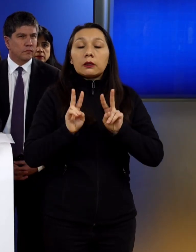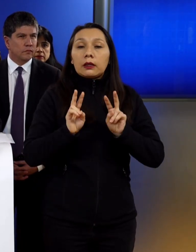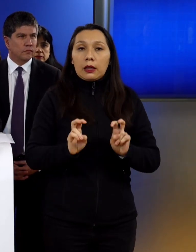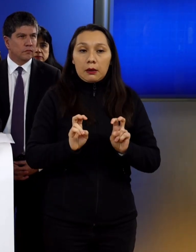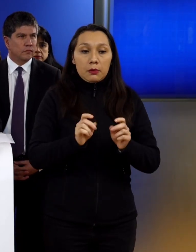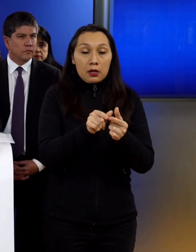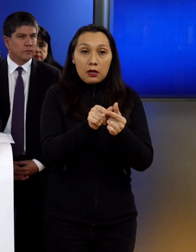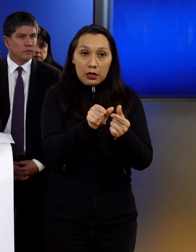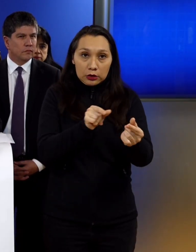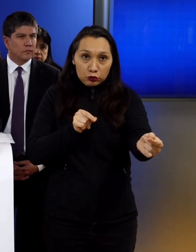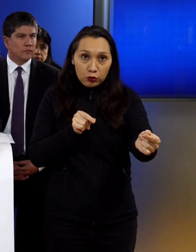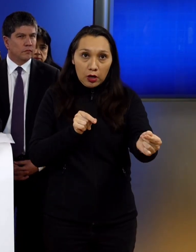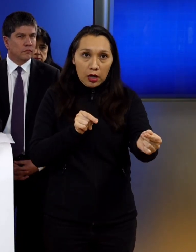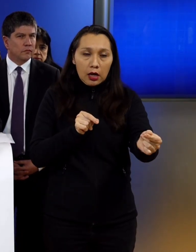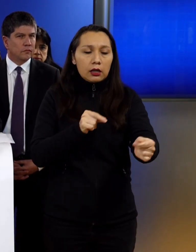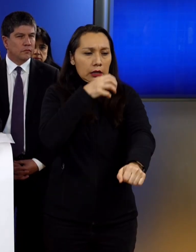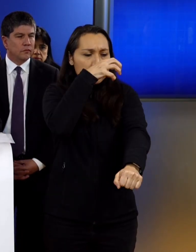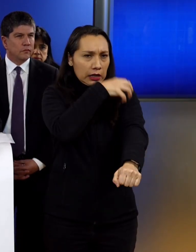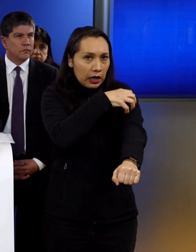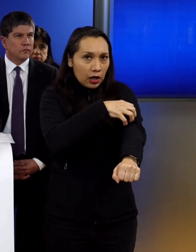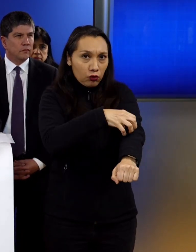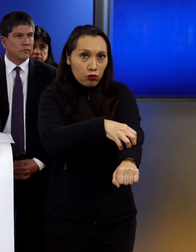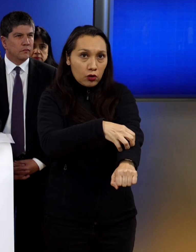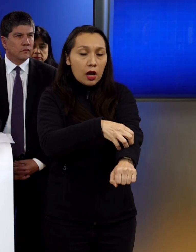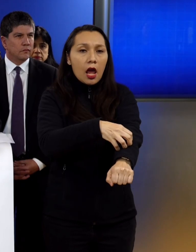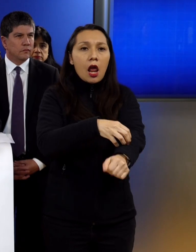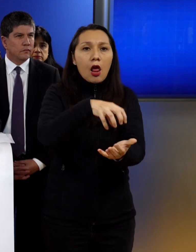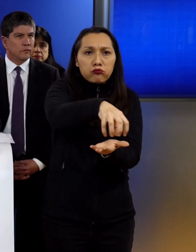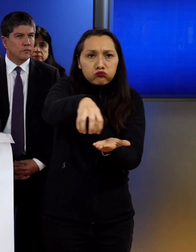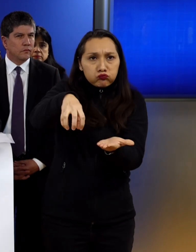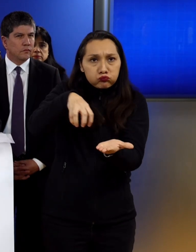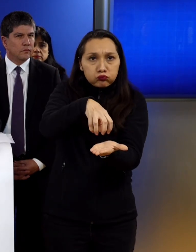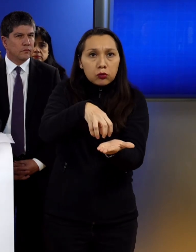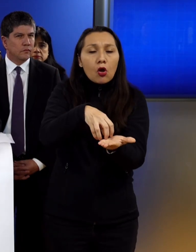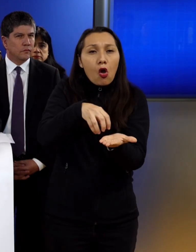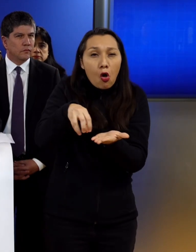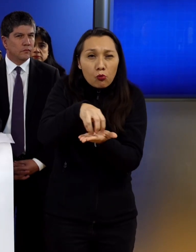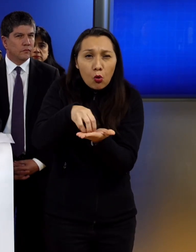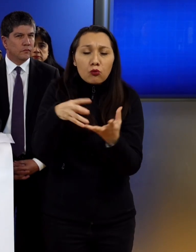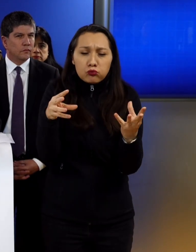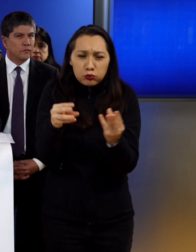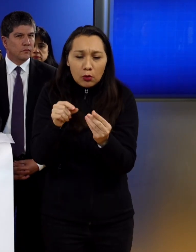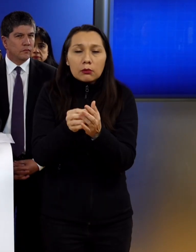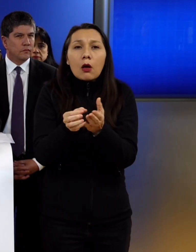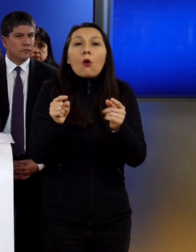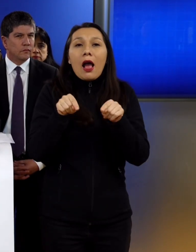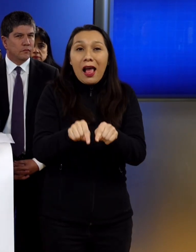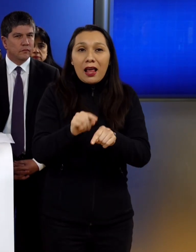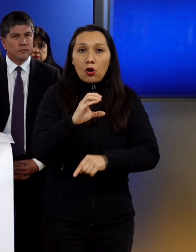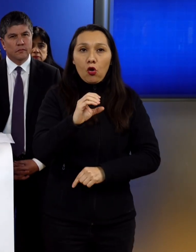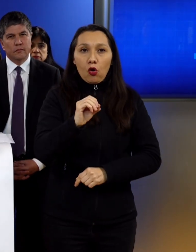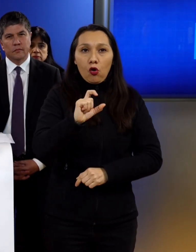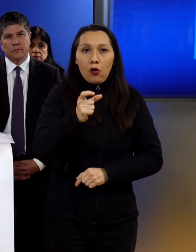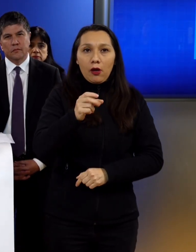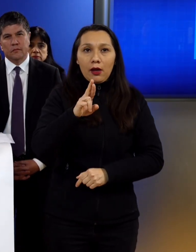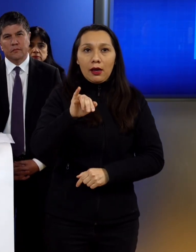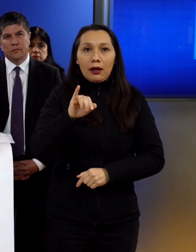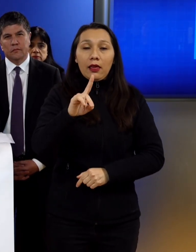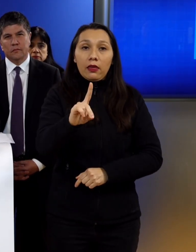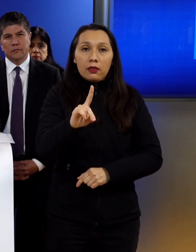nivel nacional, regional, provincial y comunal los COGRID en los